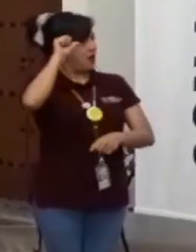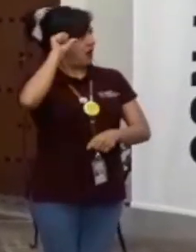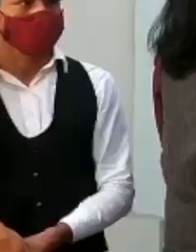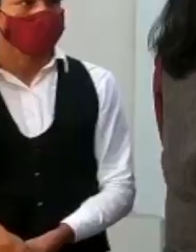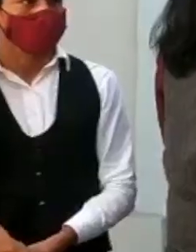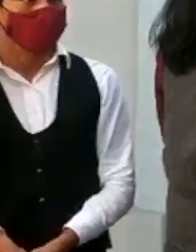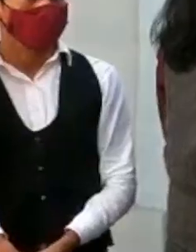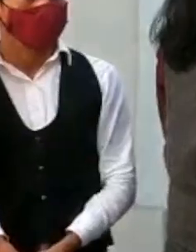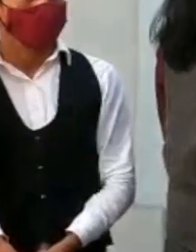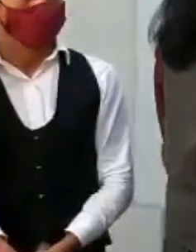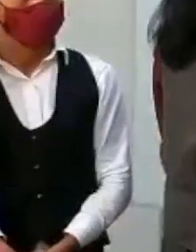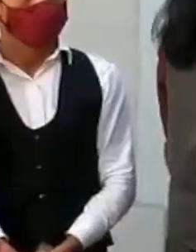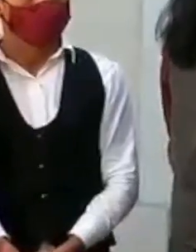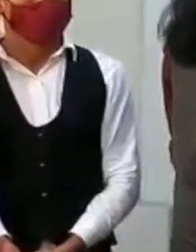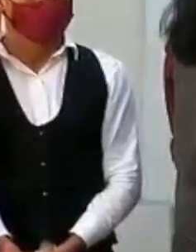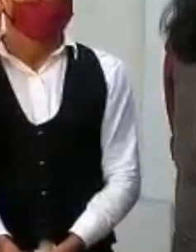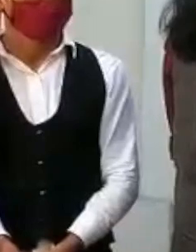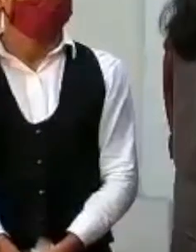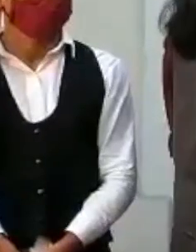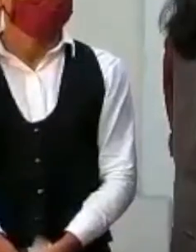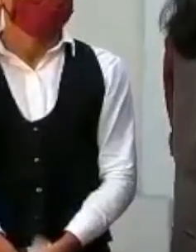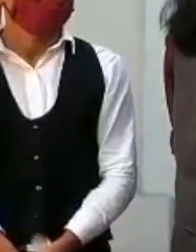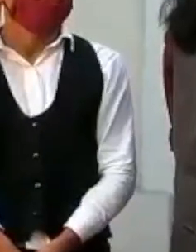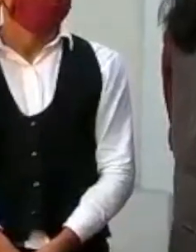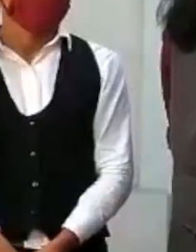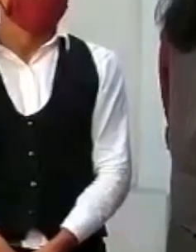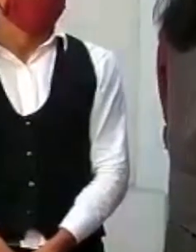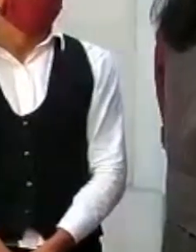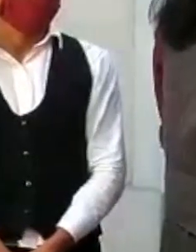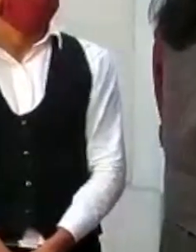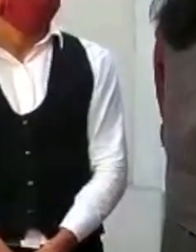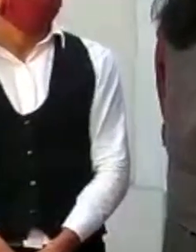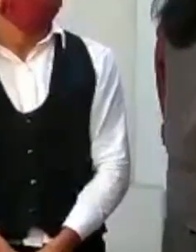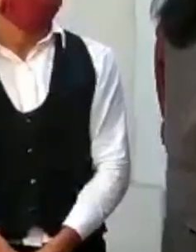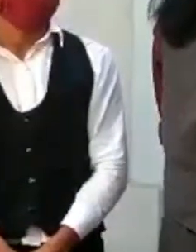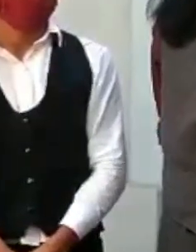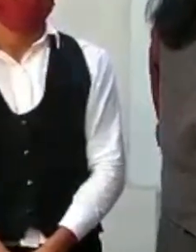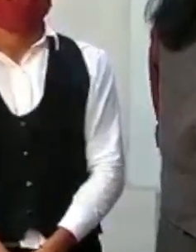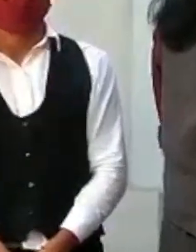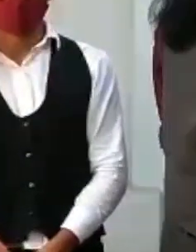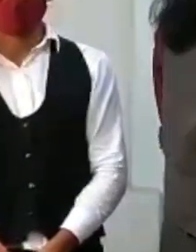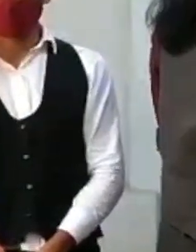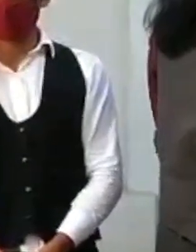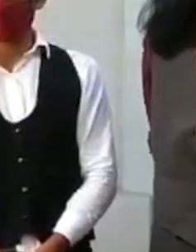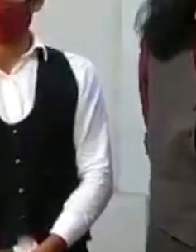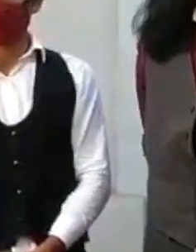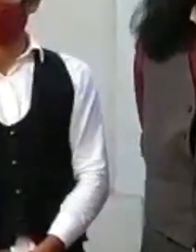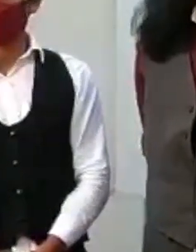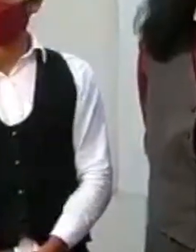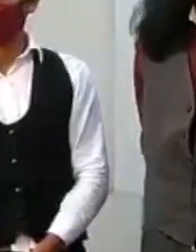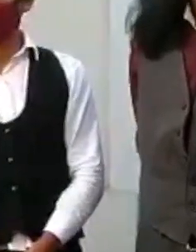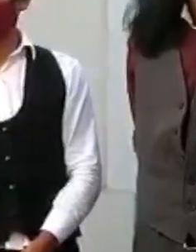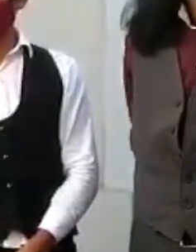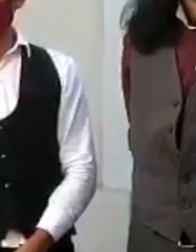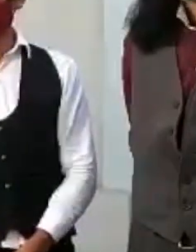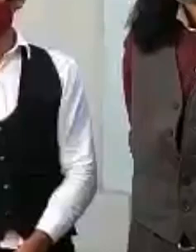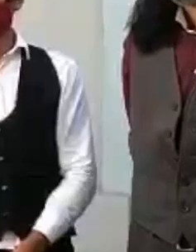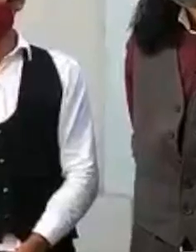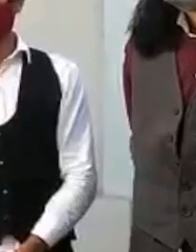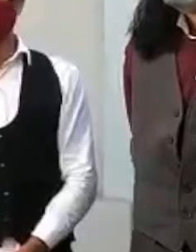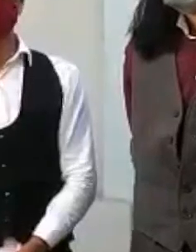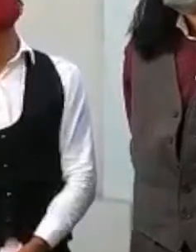¿no? De Xitlán, que es el 4 de junio, de ahí a Ciudad Cerdán el 11 de